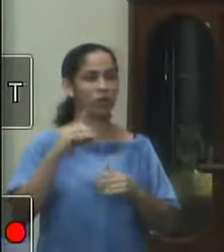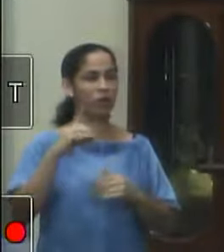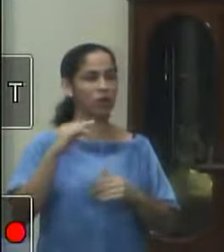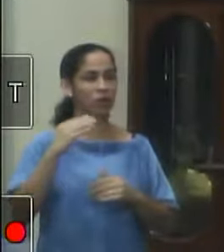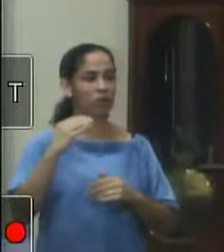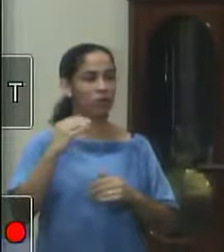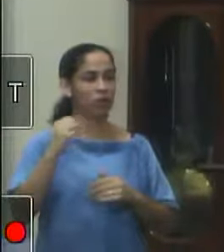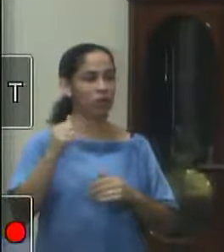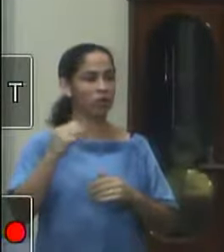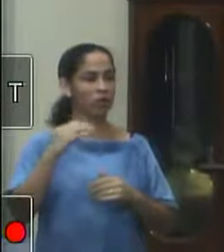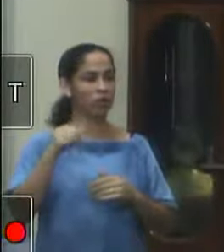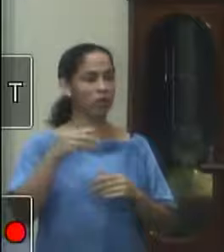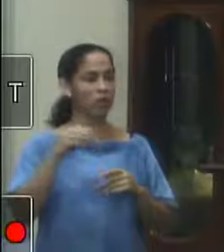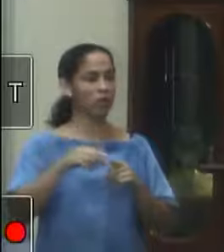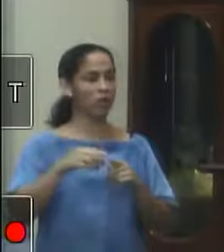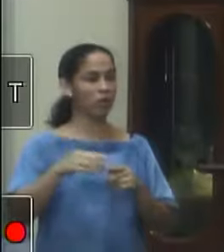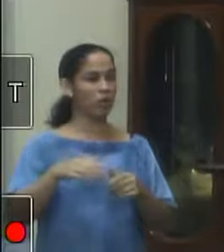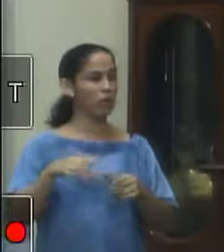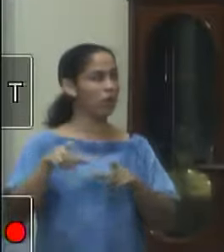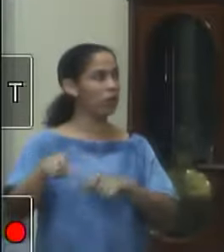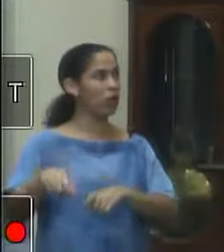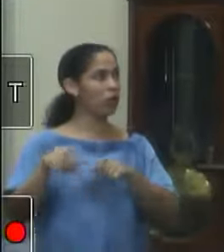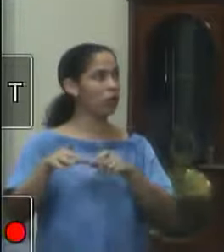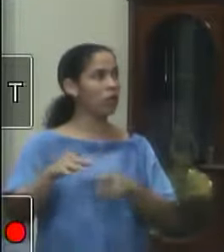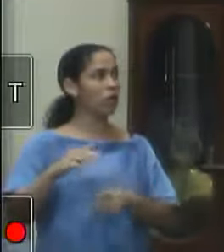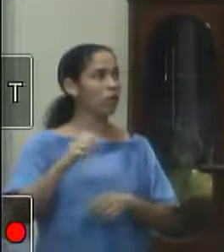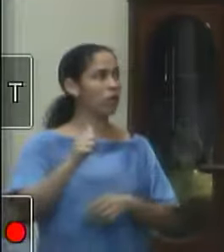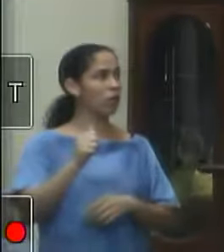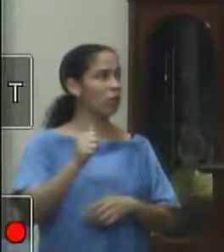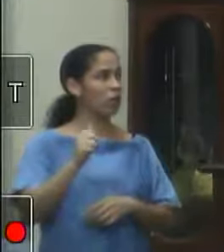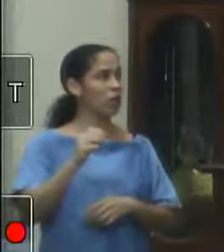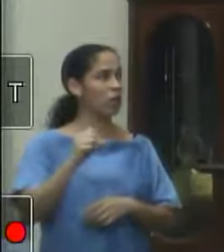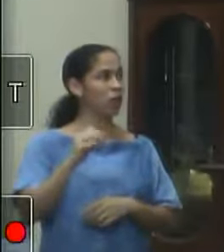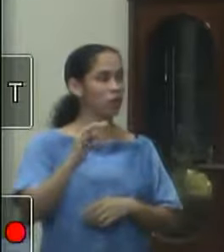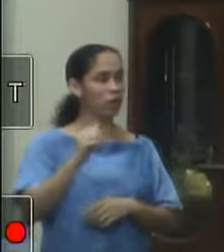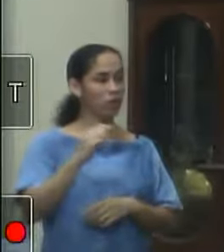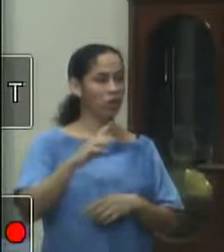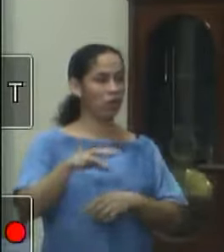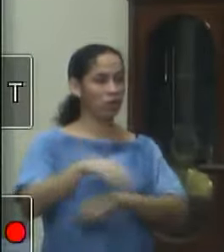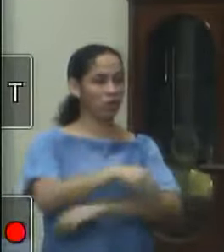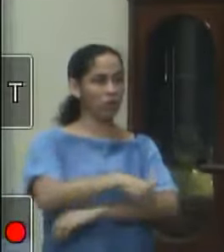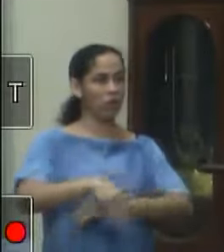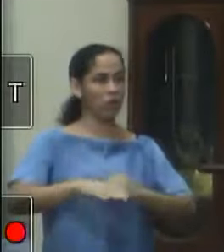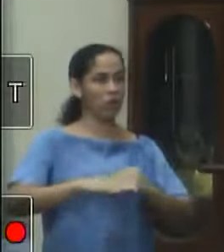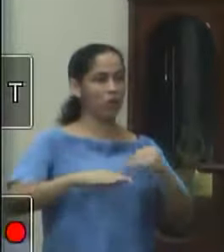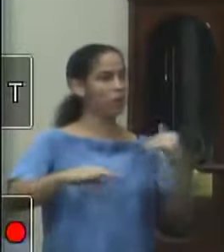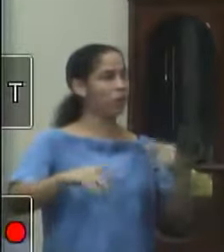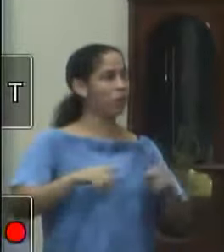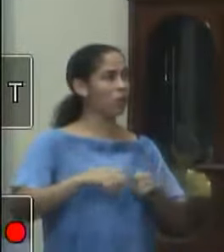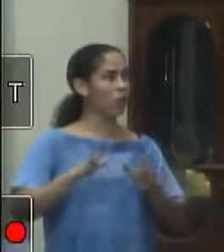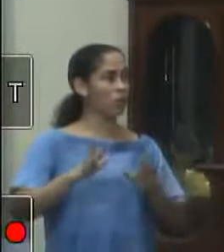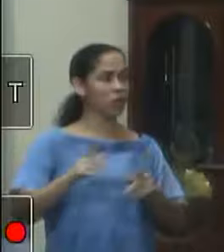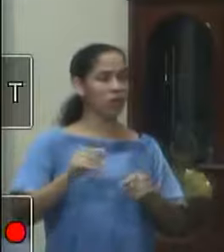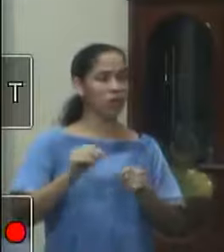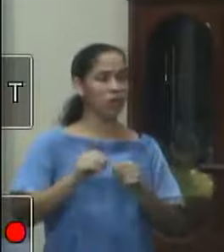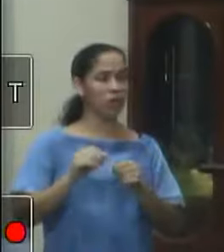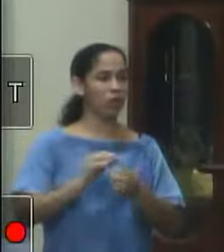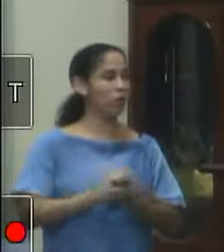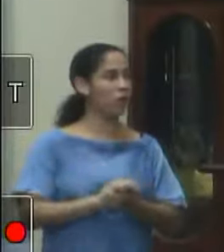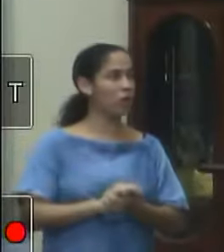sobre a máquina de asfalto, o prefeito acatou, já virou um processo, o prefeito já levantou, seu